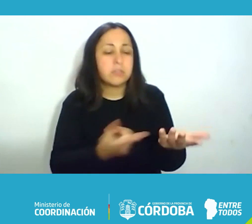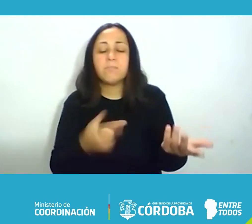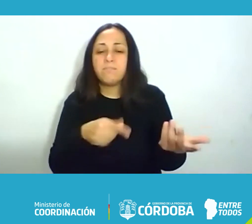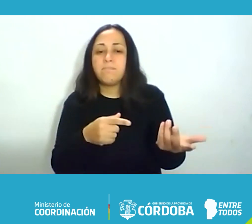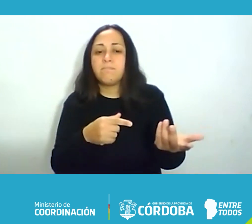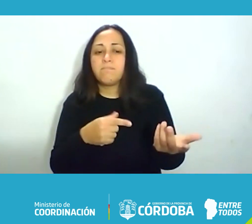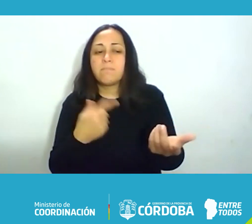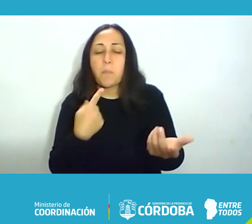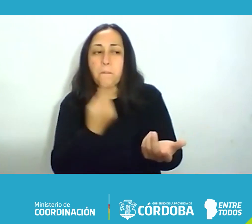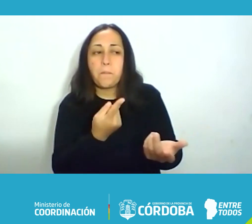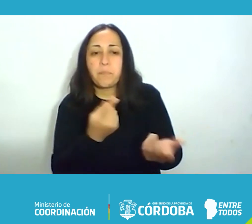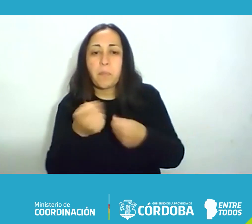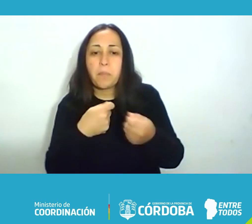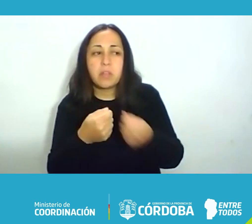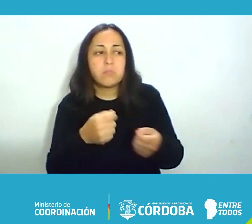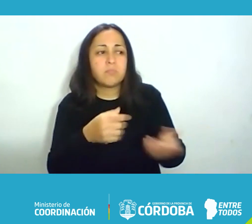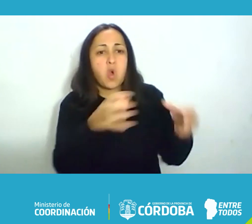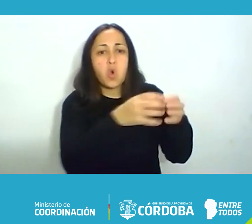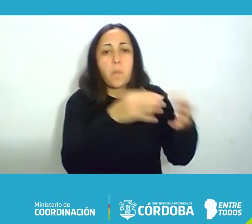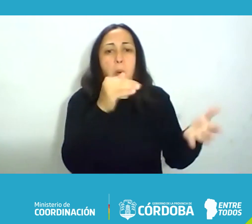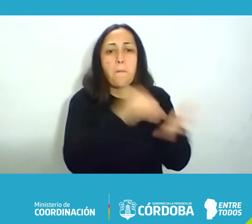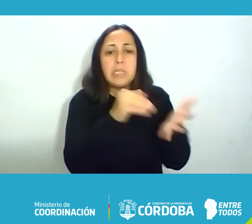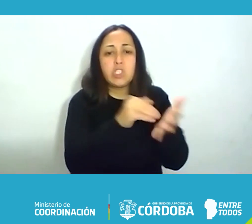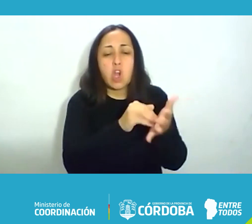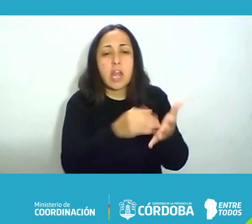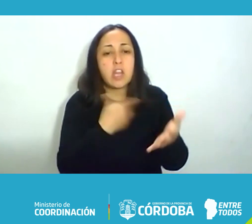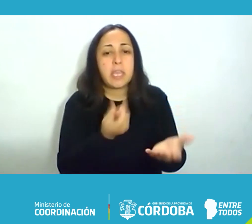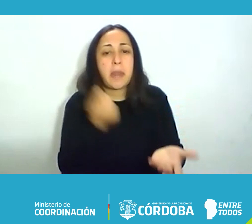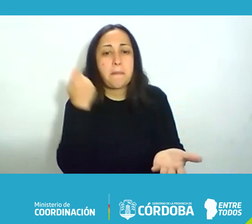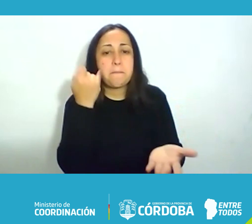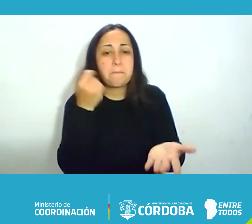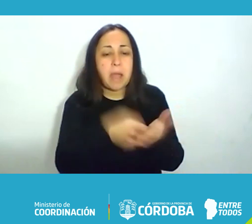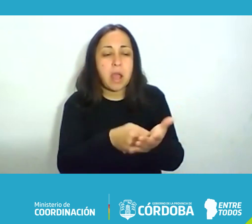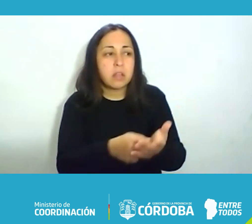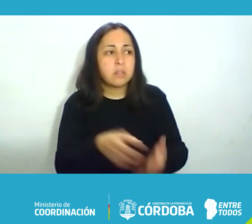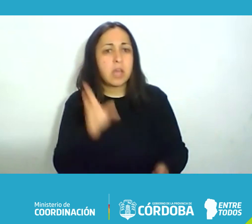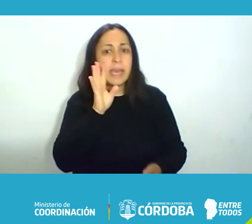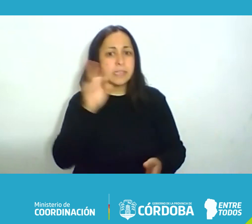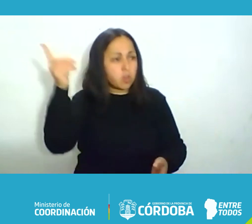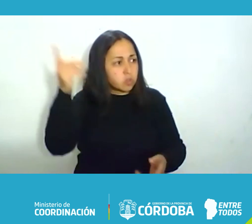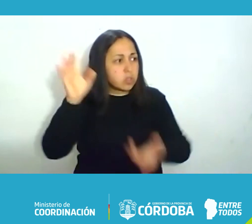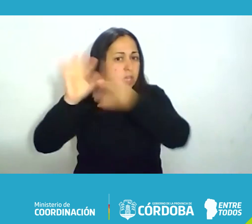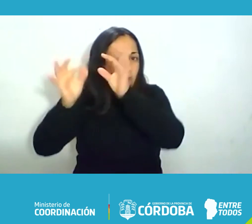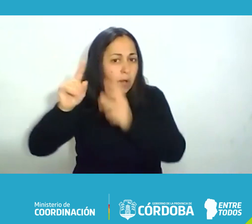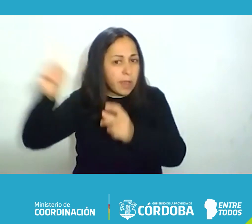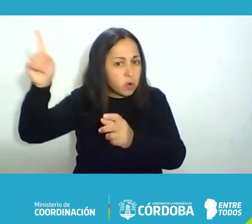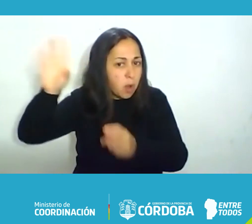debilidades. Hace un señalamiento político, hay grupos de millonarios que piden pagar más impuestos. Por otra parte, nos enteramos que Estados Unidos y países